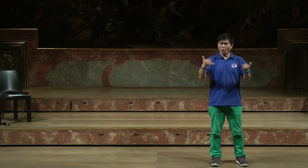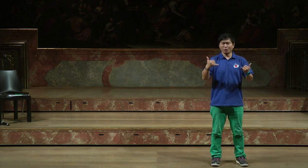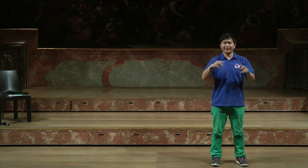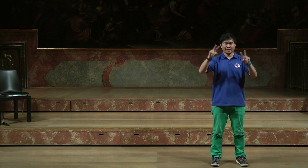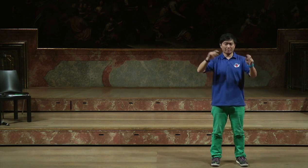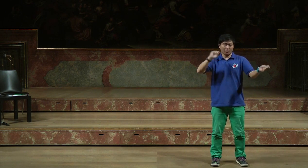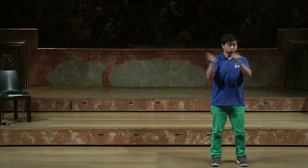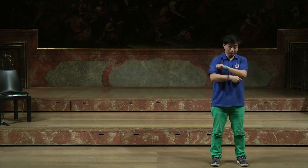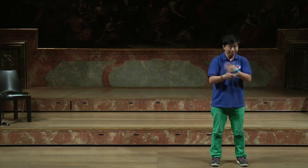Dolmetscher wird jetzt nicht